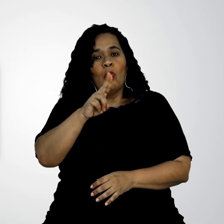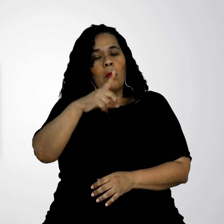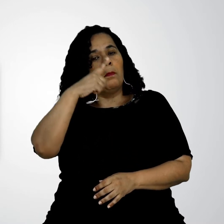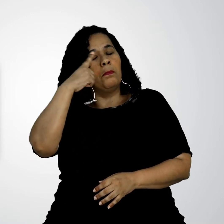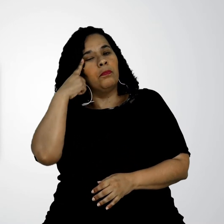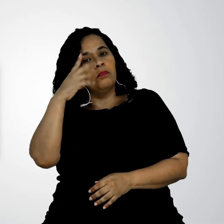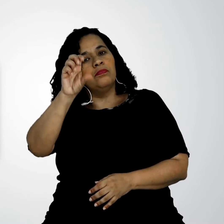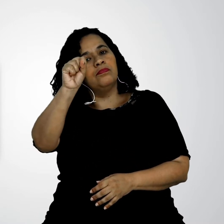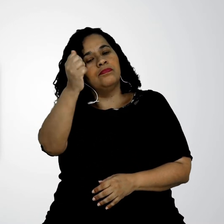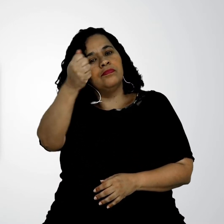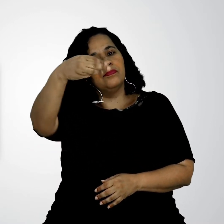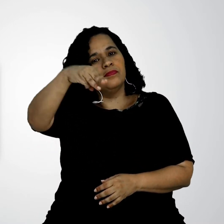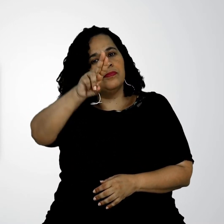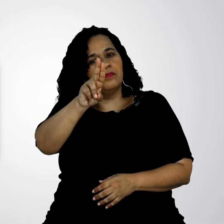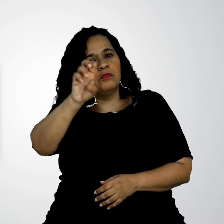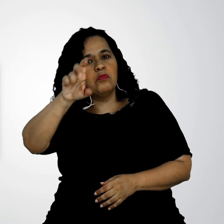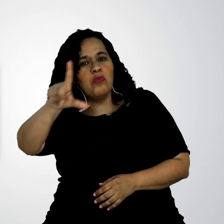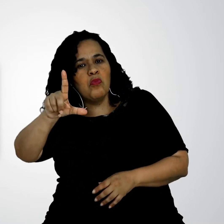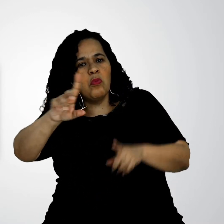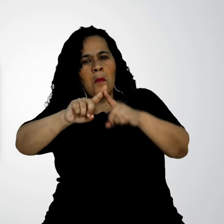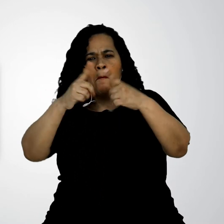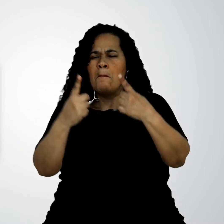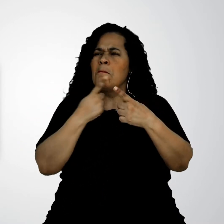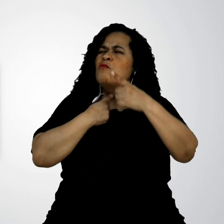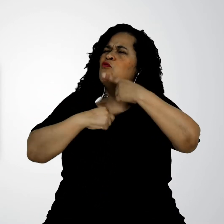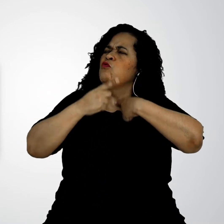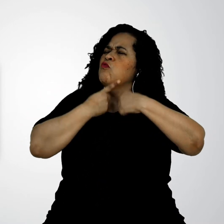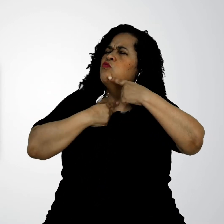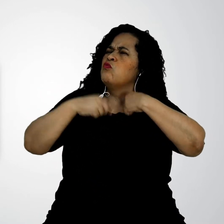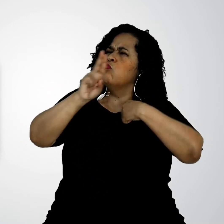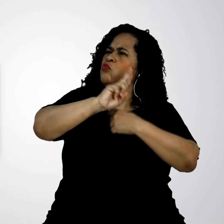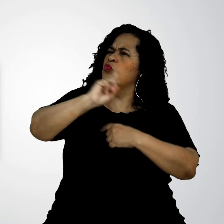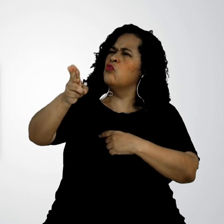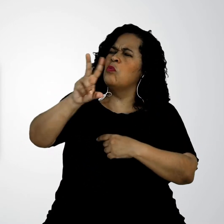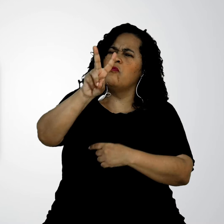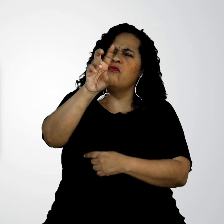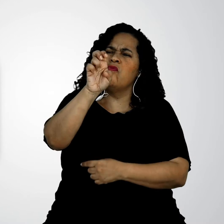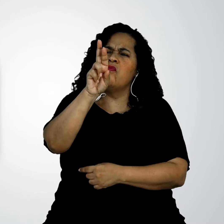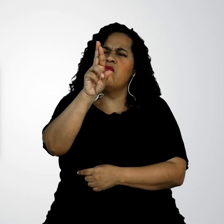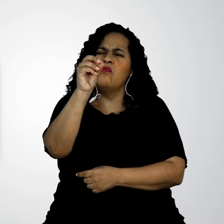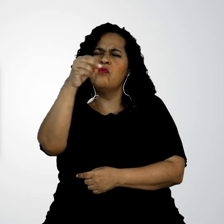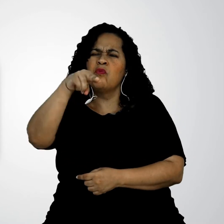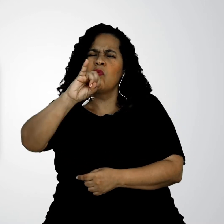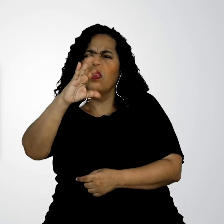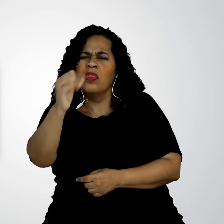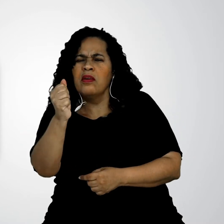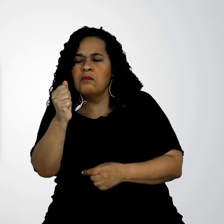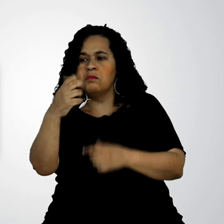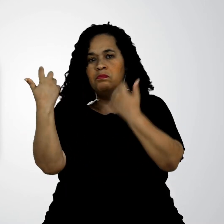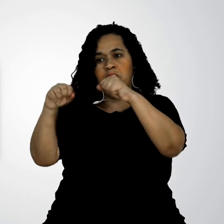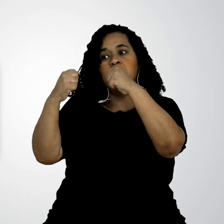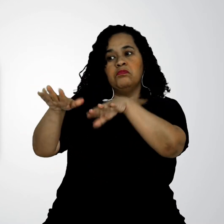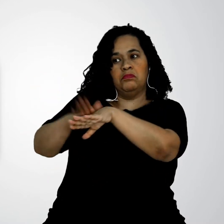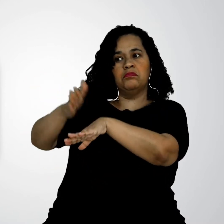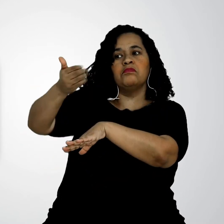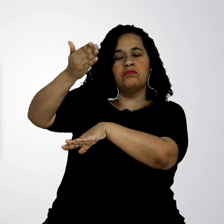que eu quero me chamar Verônica, né? E aí tem que me chamar de Verônica, senão eu te processo e essa coisa